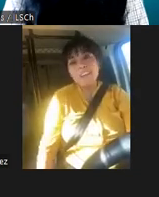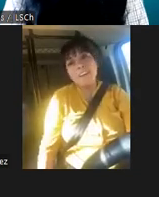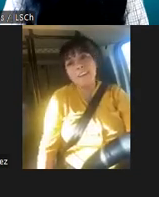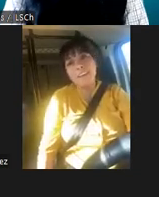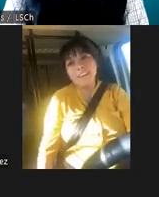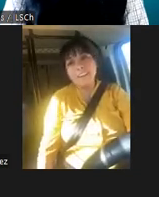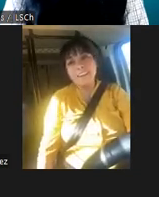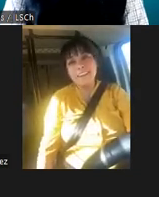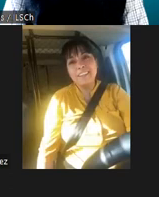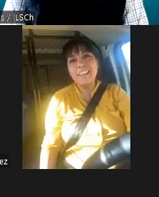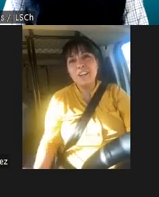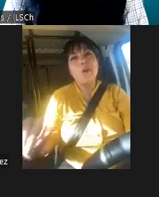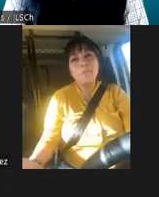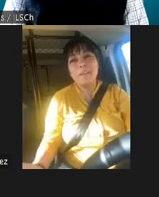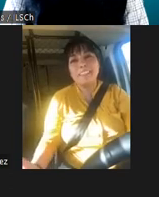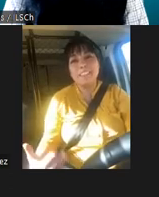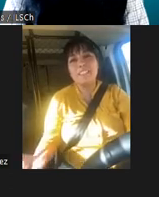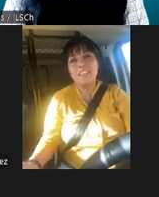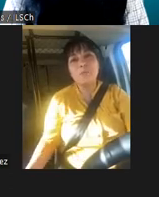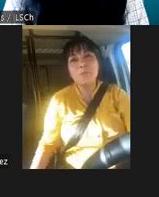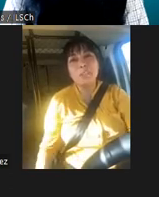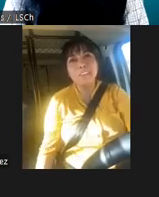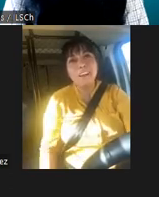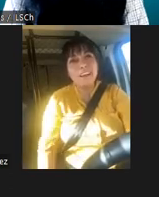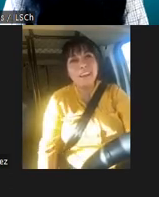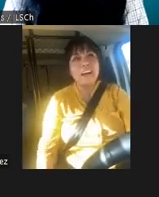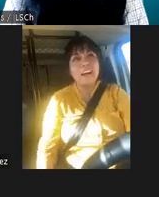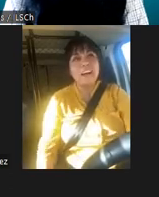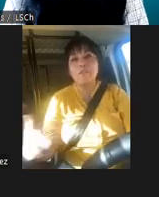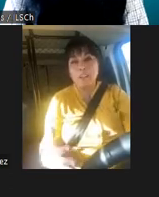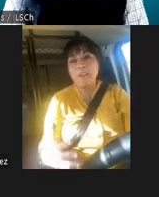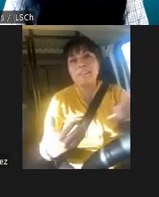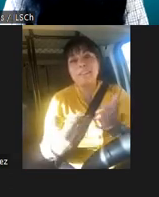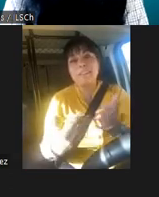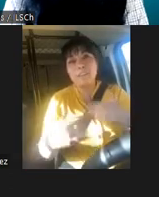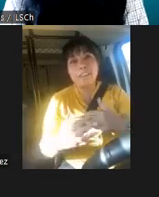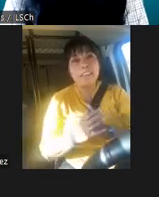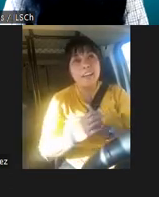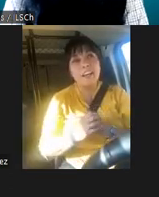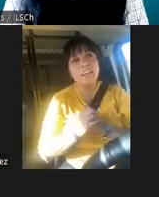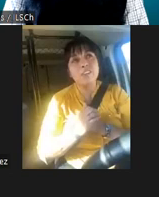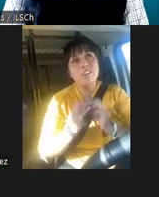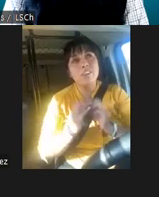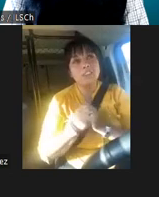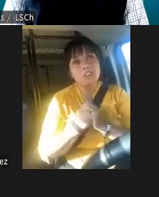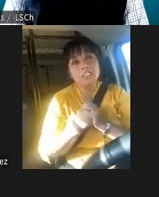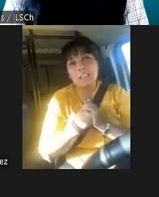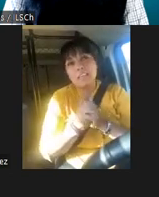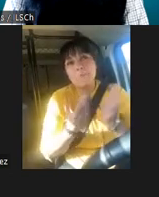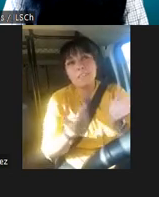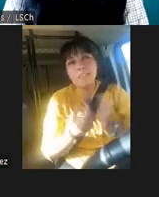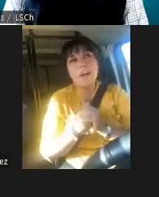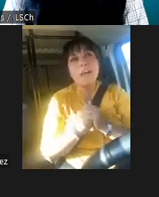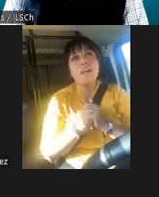Y nadie los comprende. Entonces eso me motiva a que si me vuelve a pasar o vuelve a llegar a alguien con